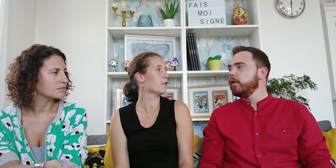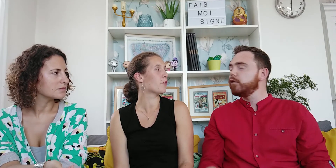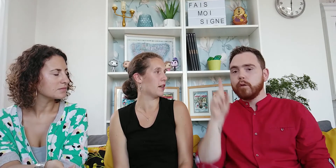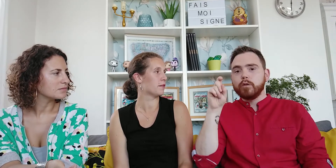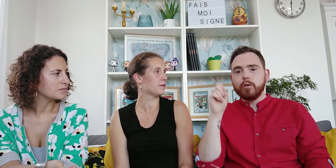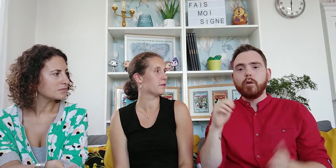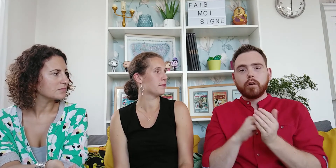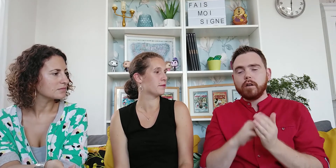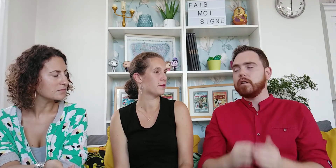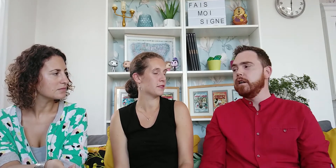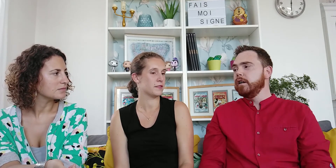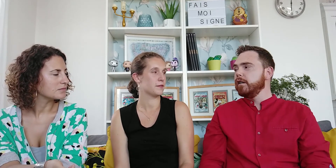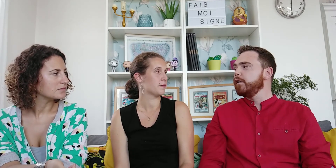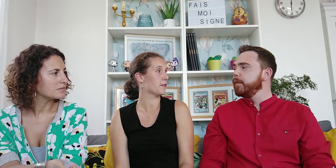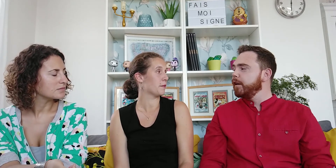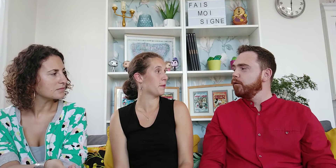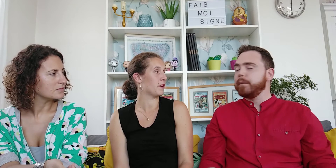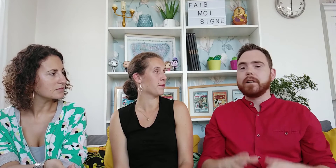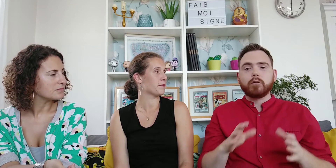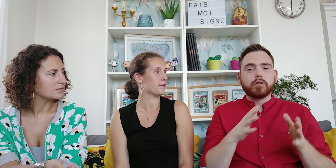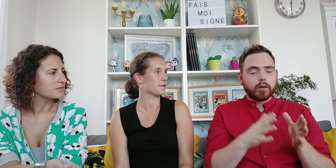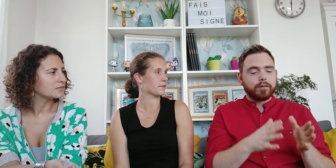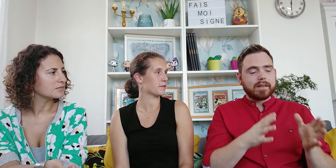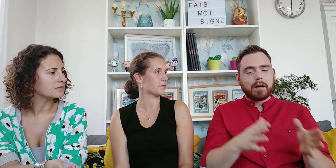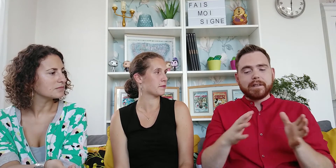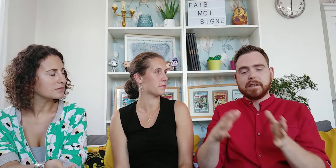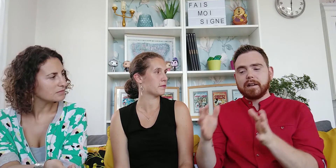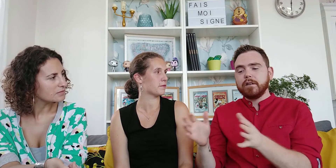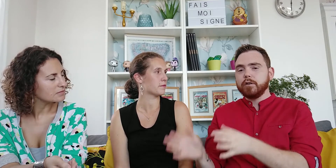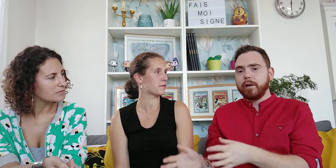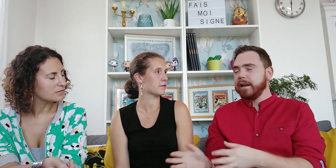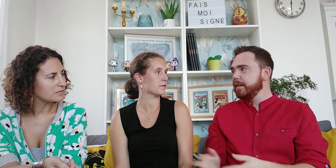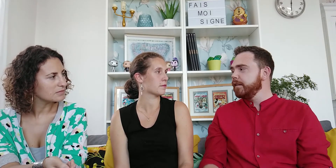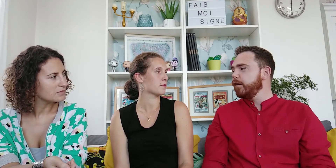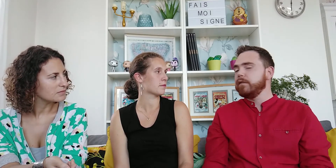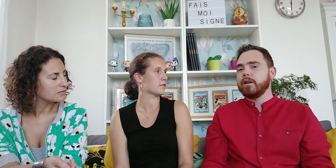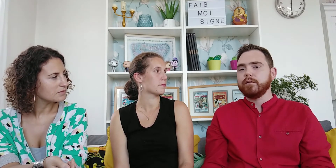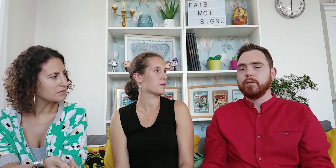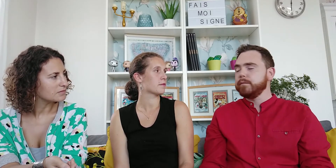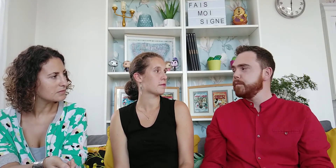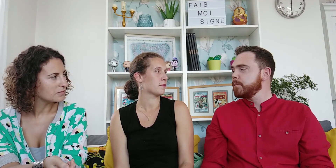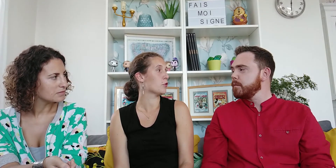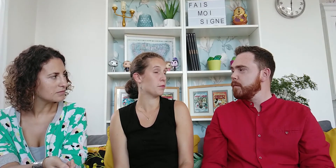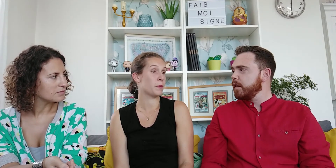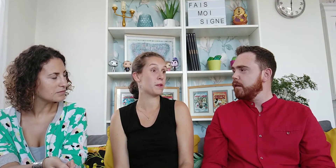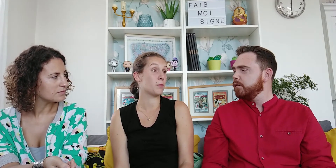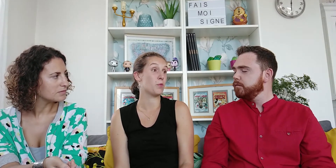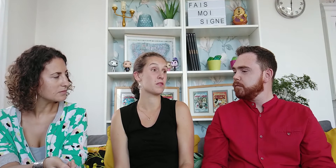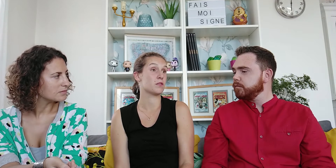tu veux de l'eau encore, mais on va pas construire une phrase grammaticale de A à Z avec l'enfant. Non, d'abord parce que